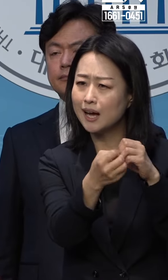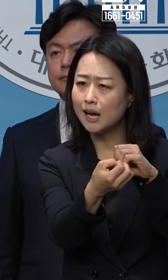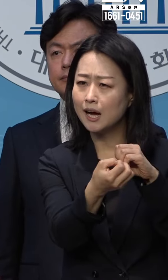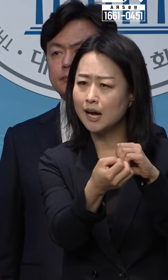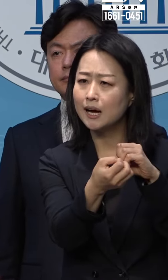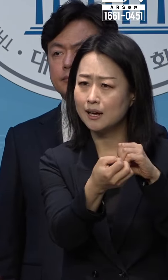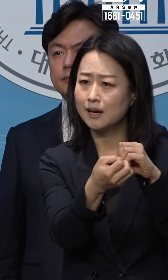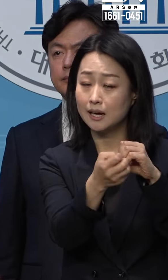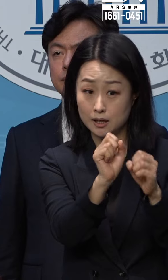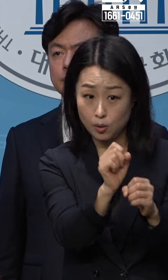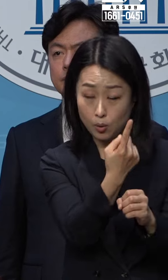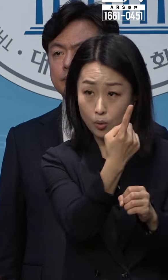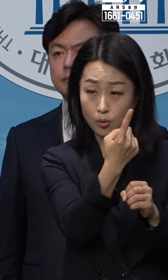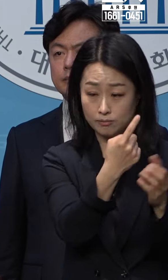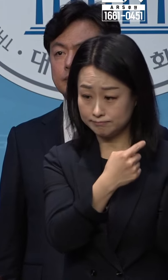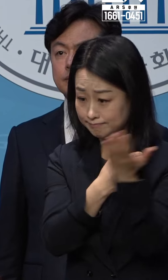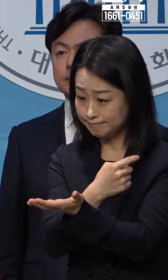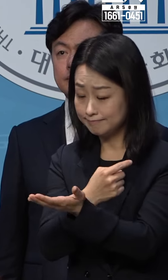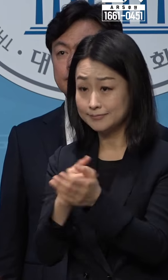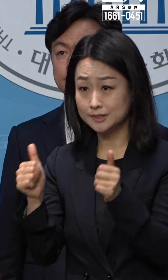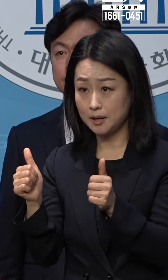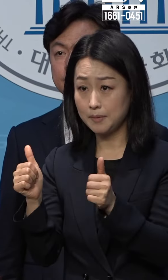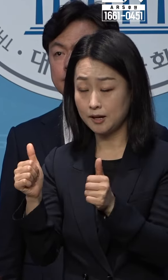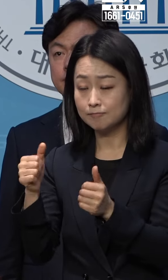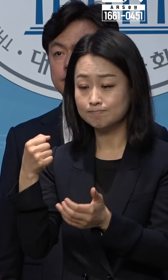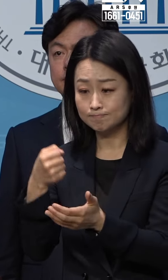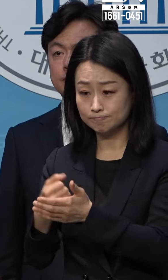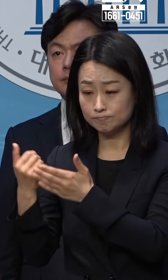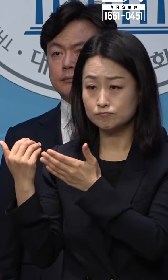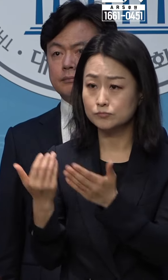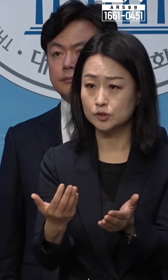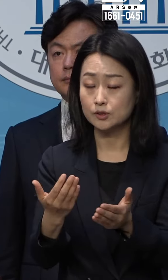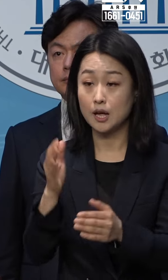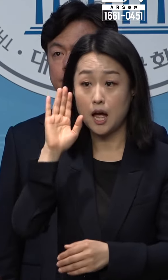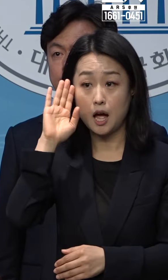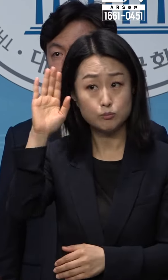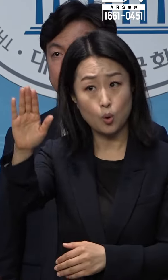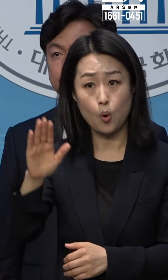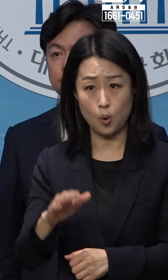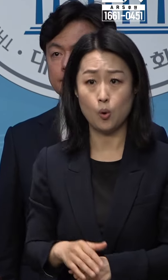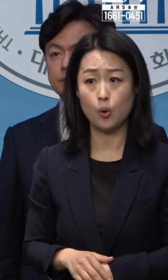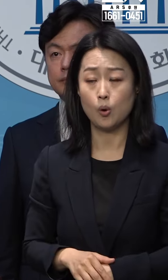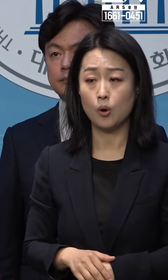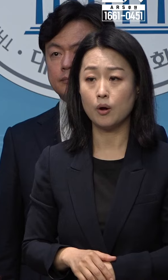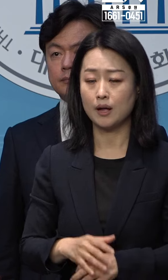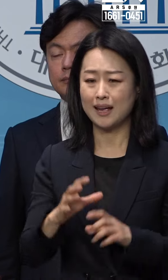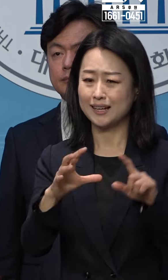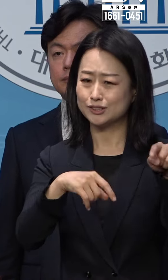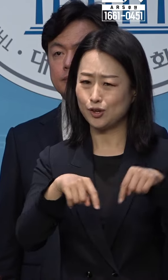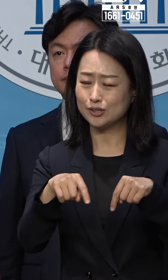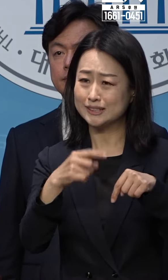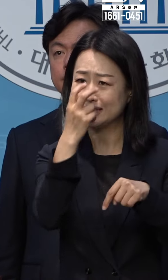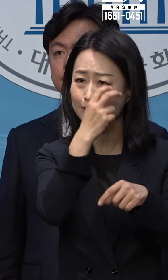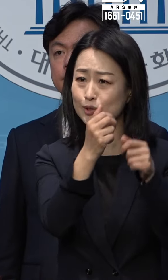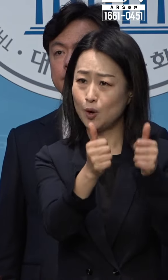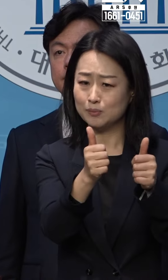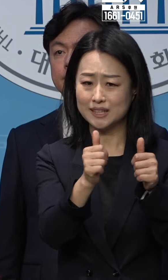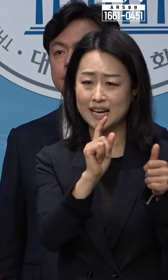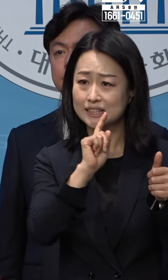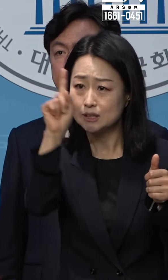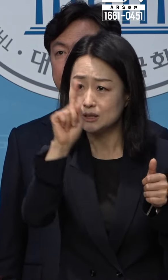의해서 법원이 이걸 받아들여서 이루어지는 판결에 대해서는 앞으로도 저희들은 특히이 정 찰 이런